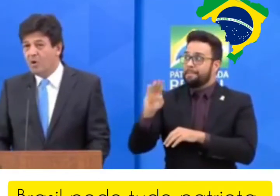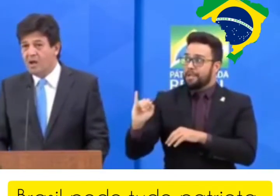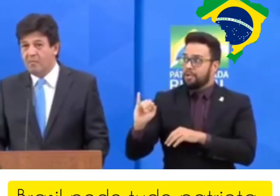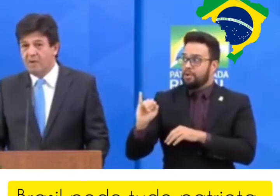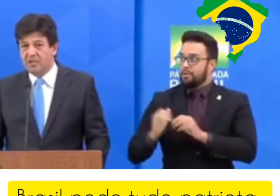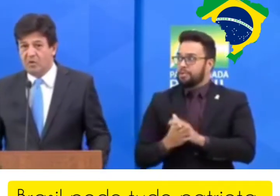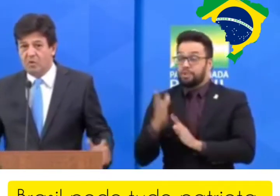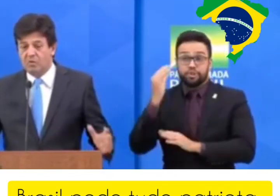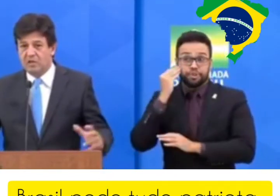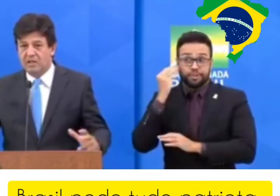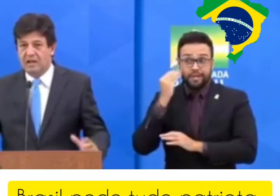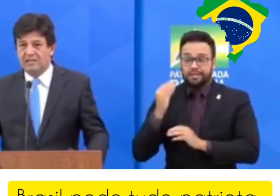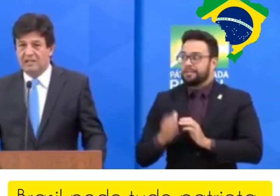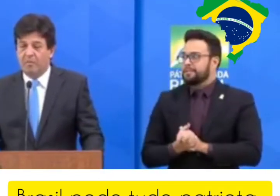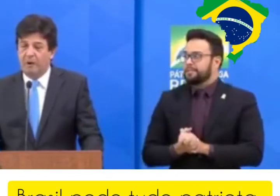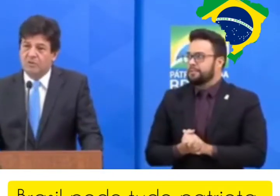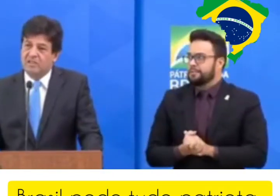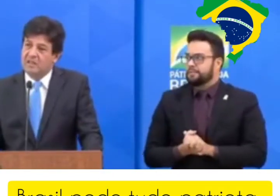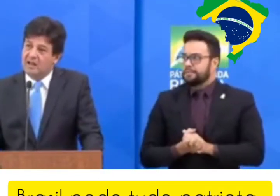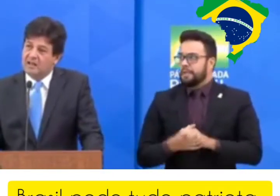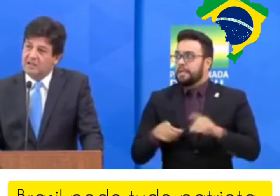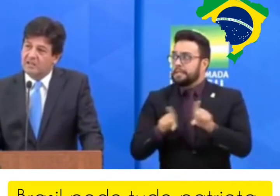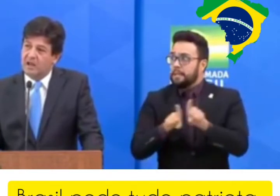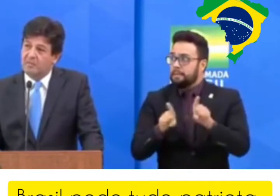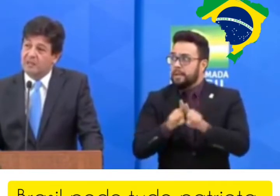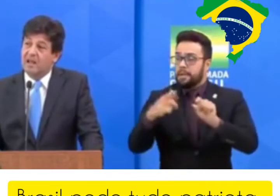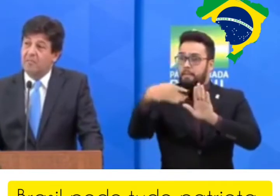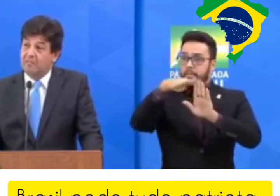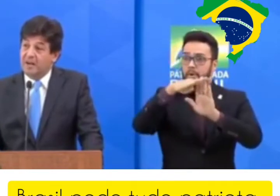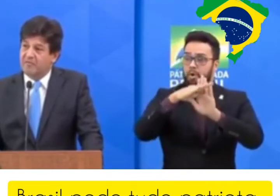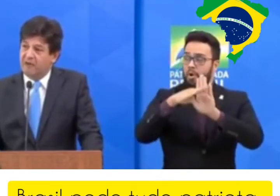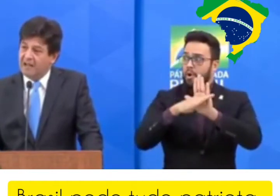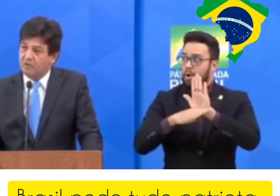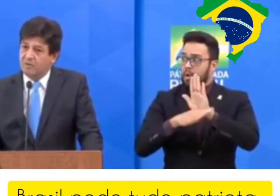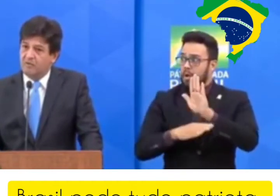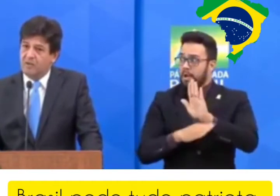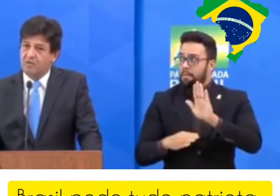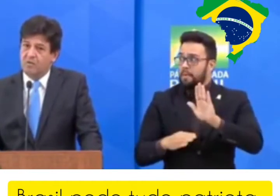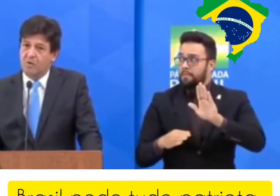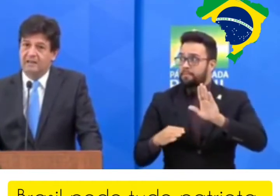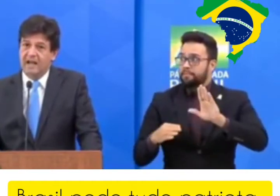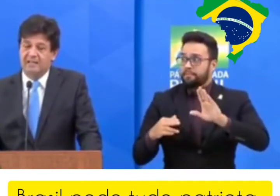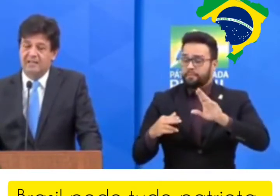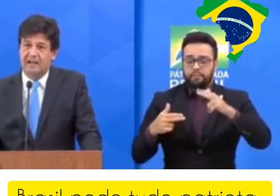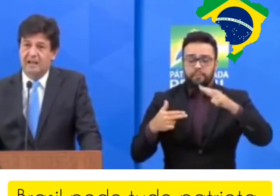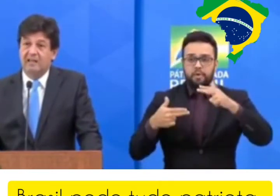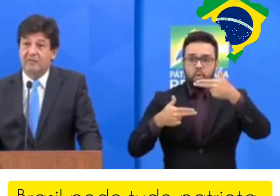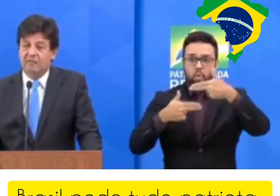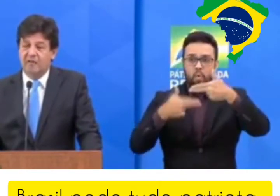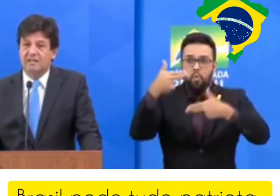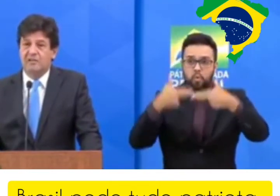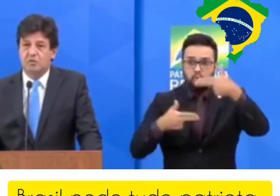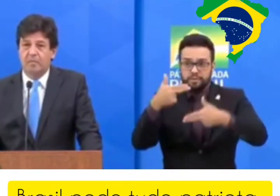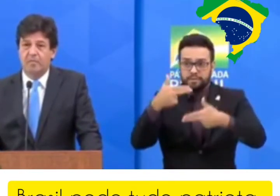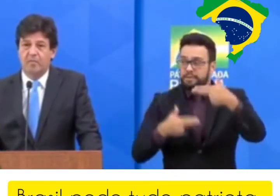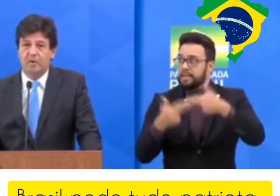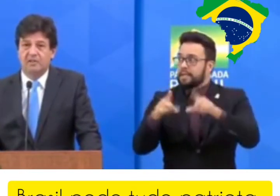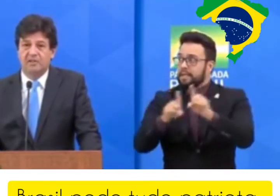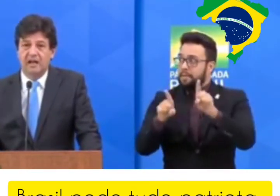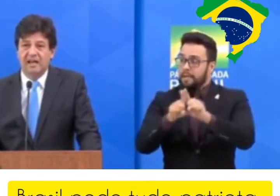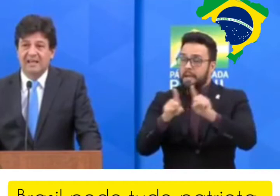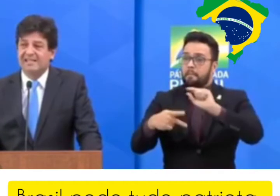maior programa de concentração para usina de exames privado, feito com a DASA, que fez a